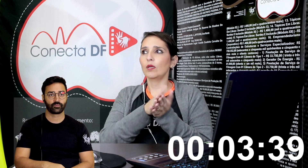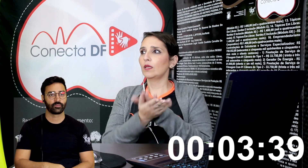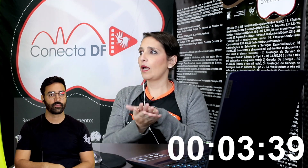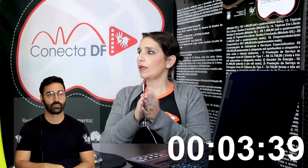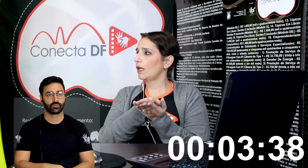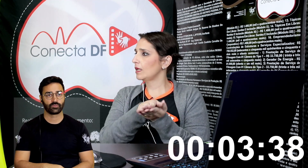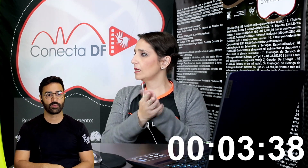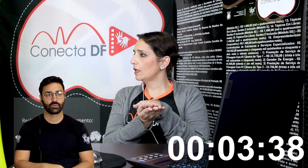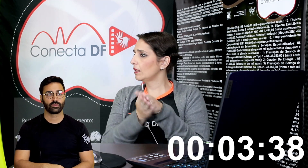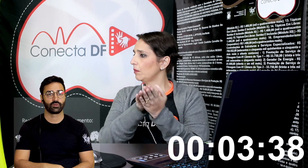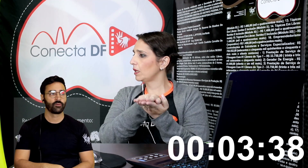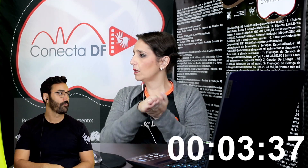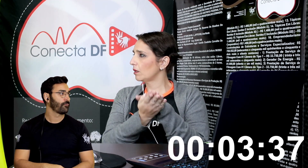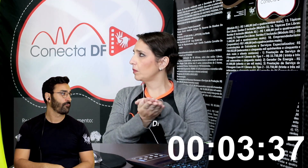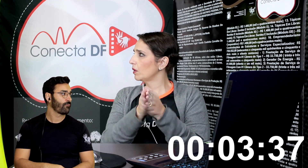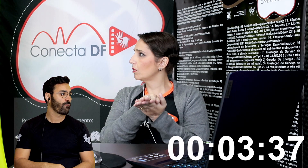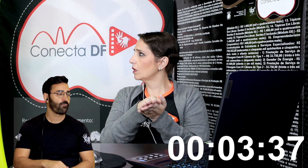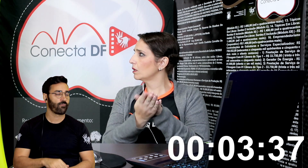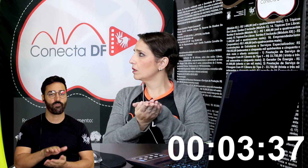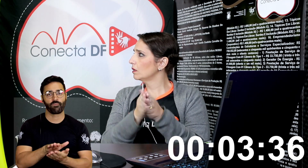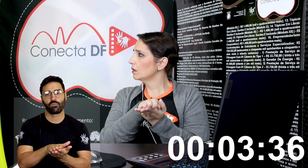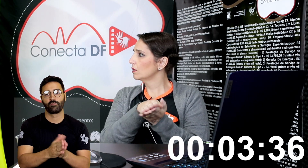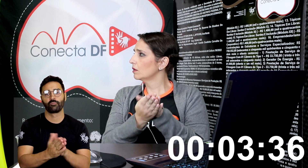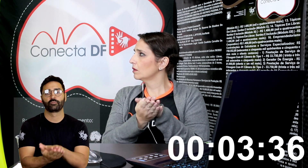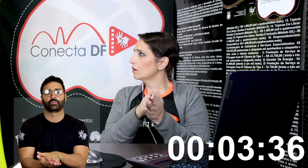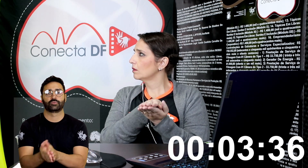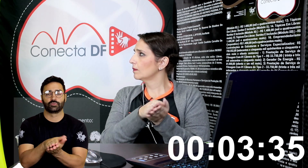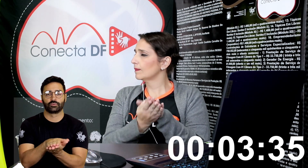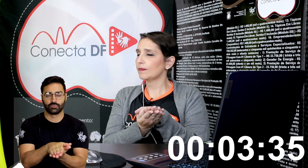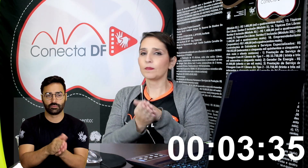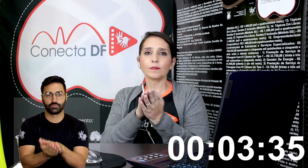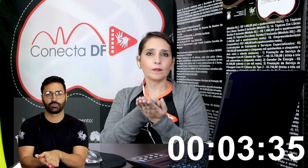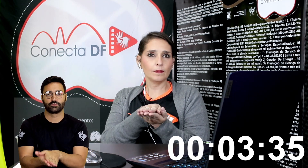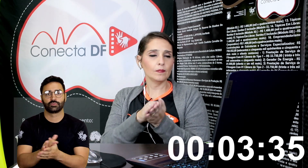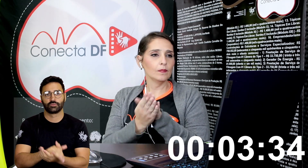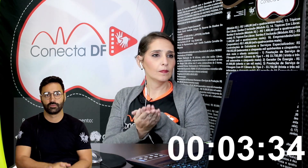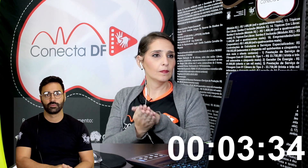Tapioca. E tem esse aqui também, tapioca.